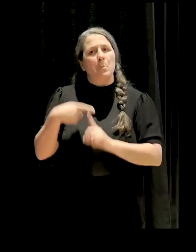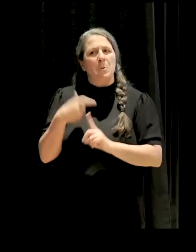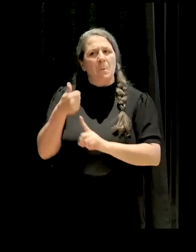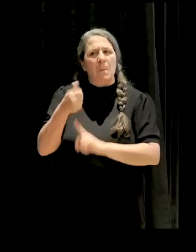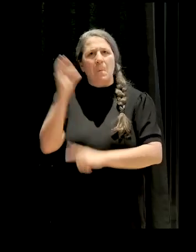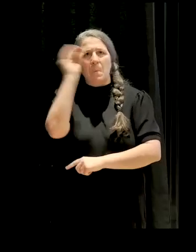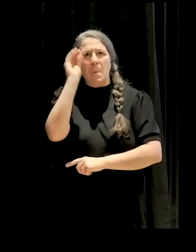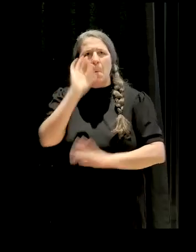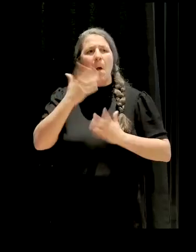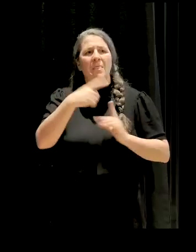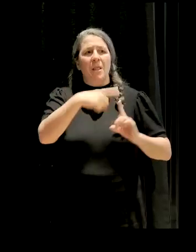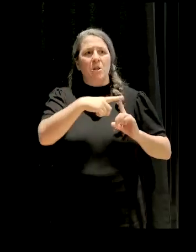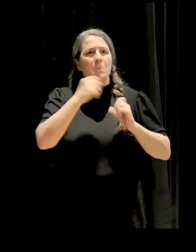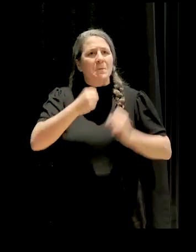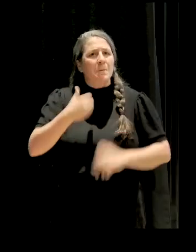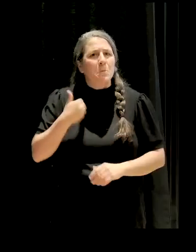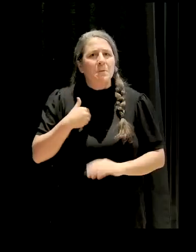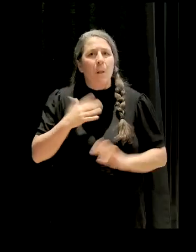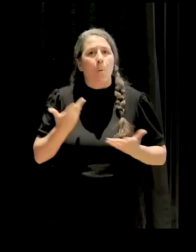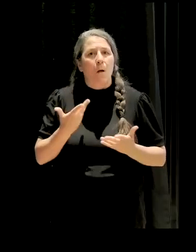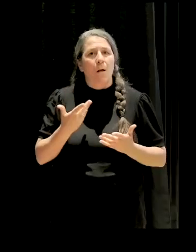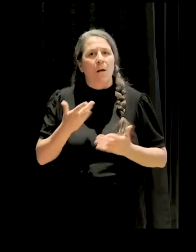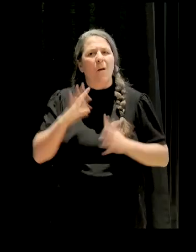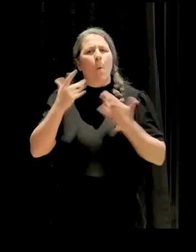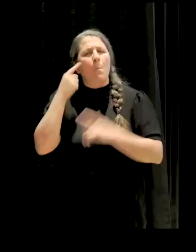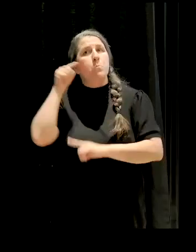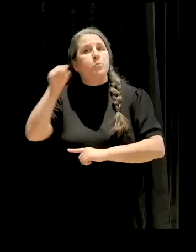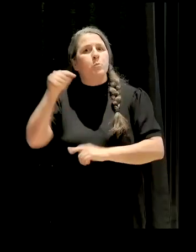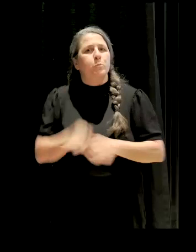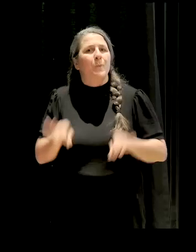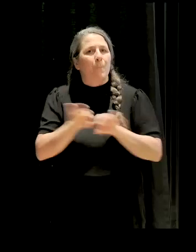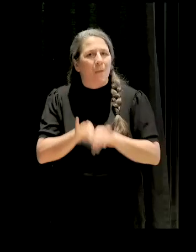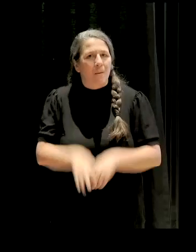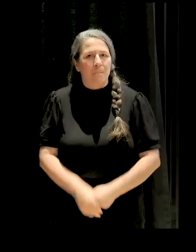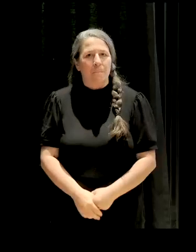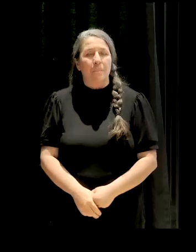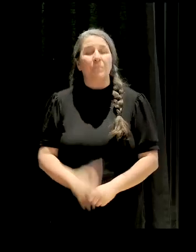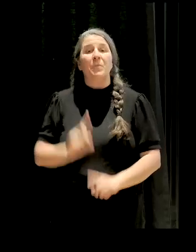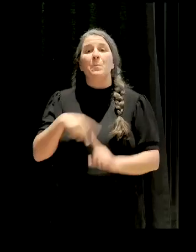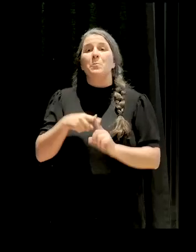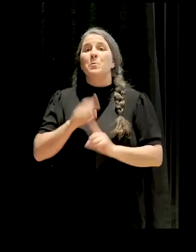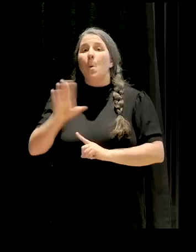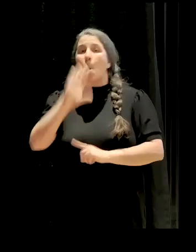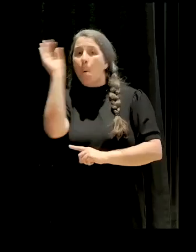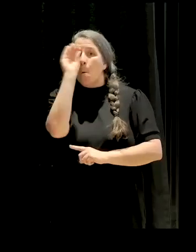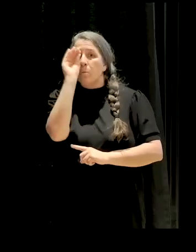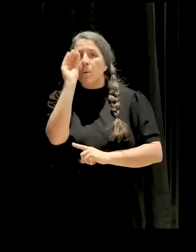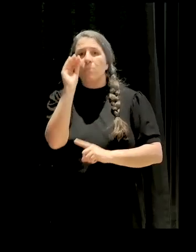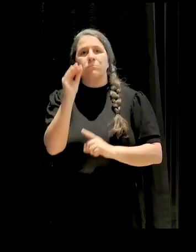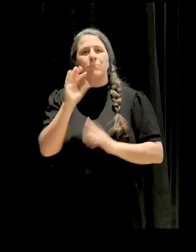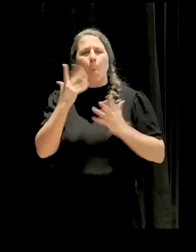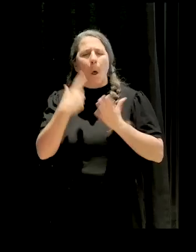pourrait servir la technologie et qu'est-ce qui serait le plus important pour eux. Puis, ils ont pu verbaliser leur point de vue et leurs propositions de changement au